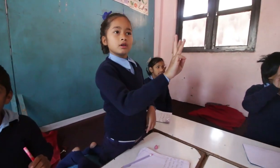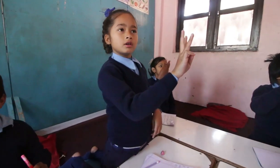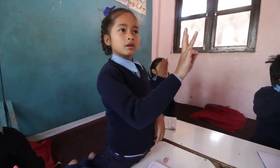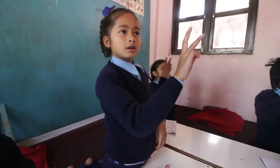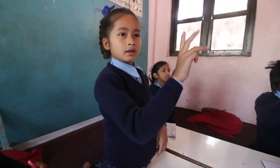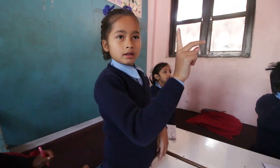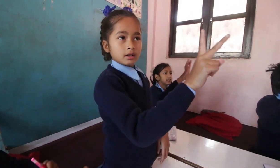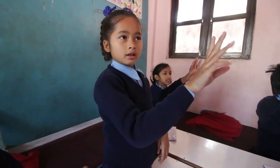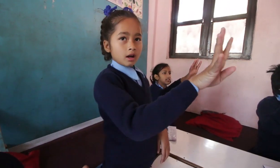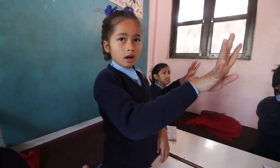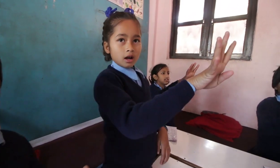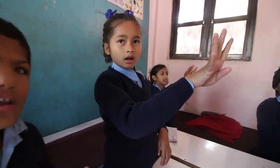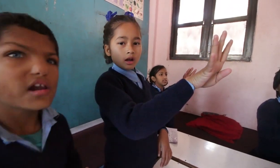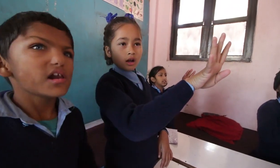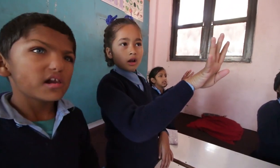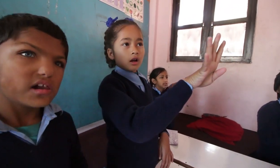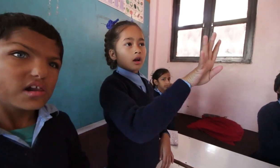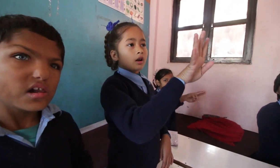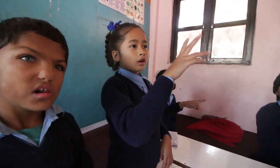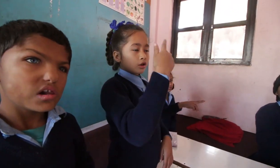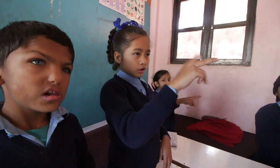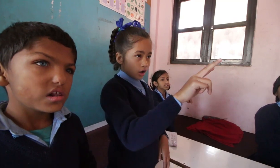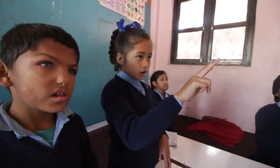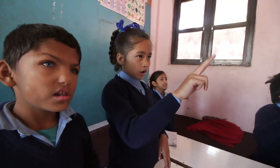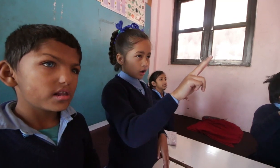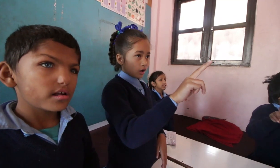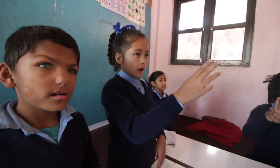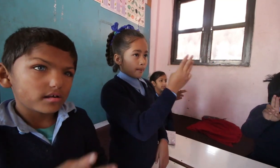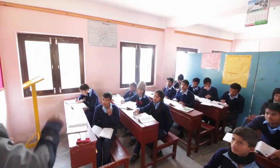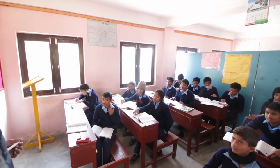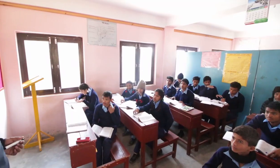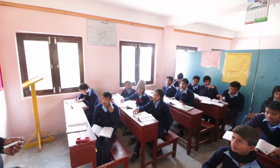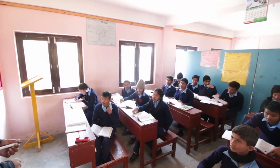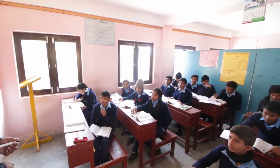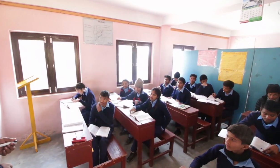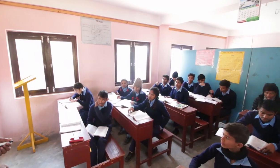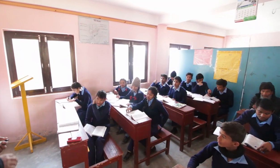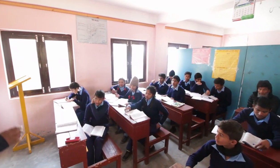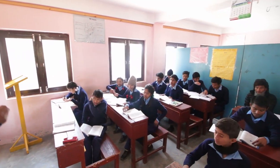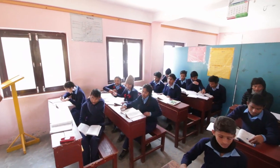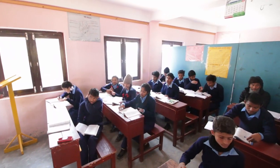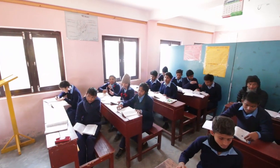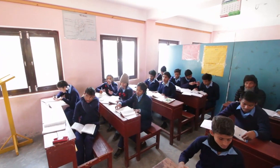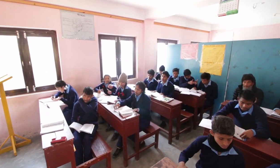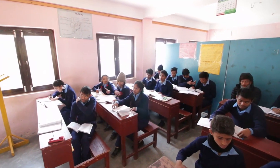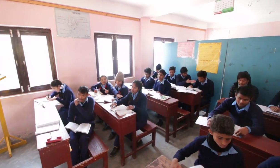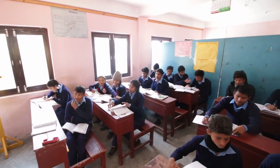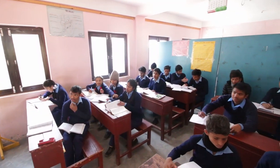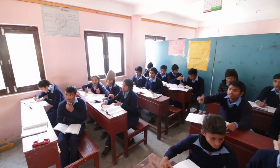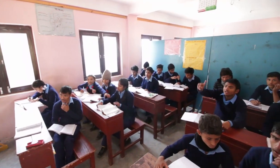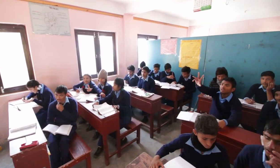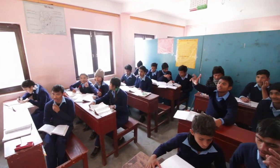आवासीय विद्यालयका संस्थापकहरूले बहिराहरूका लागि स्नातक तहको पढाइ पनि सुरु गर्ने सोच बनाएका